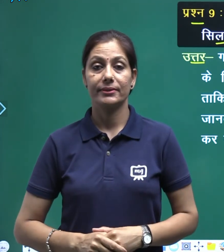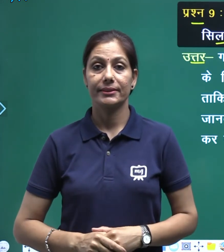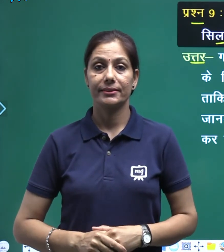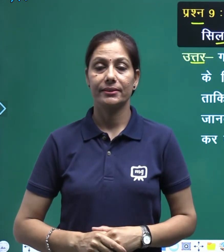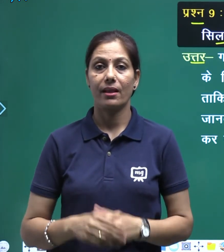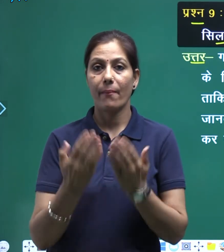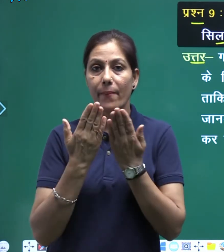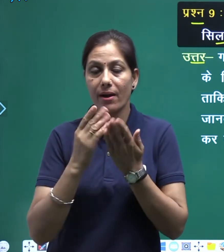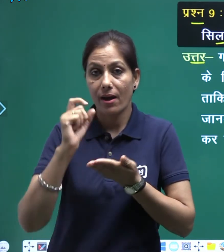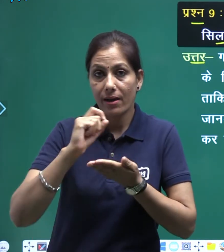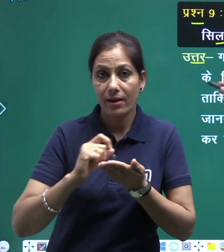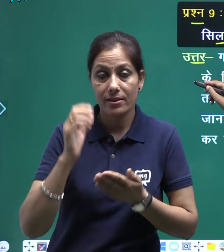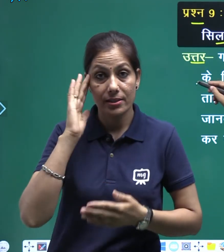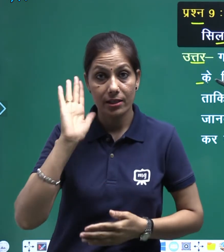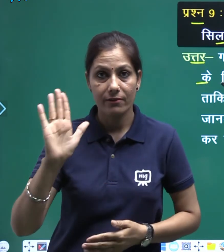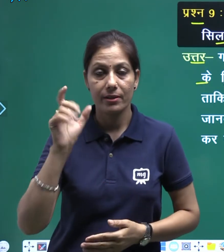साक्षरता के सिलसिले में